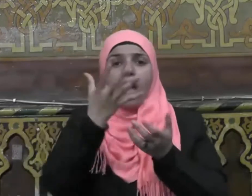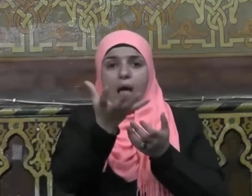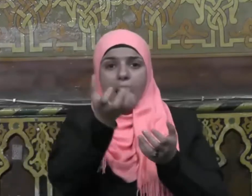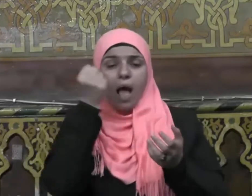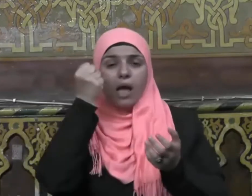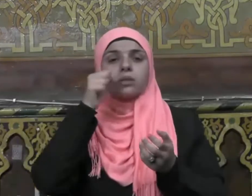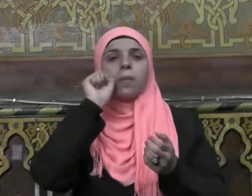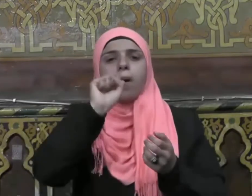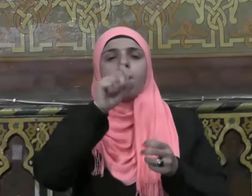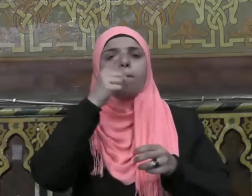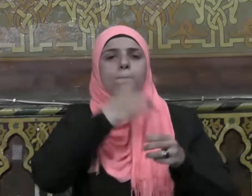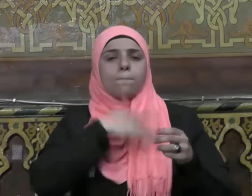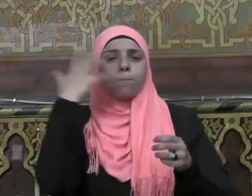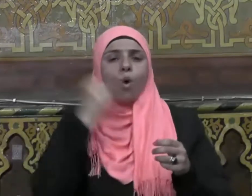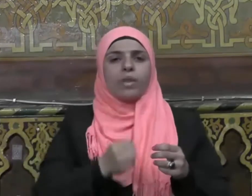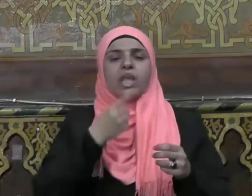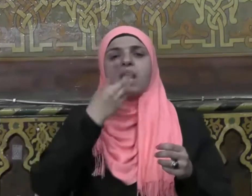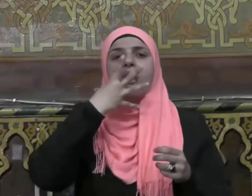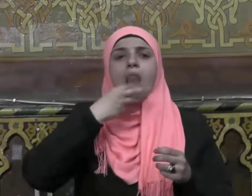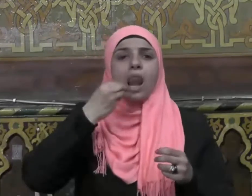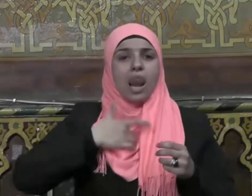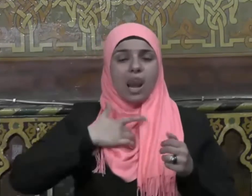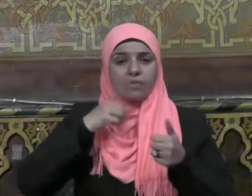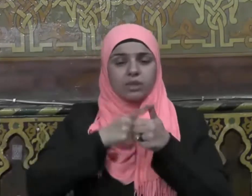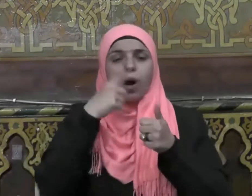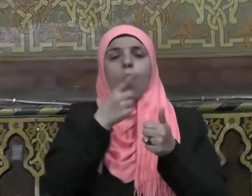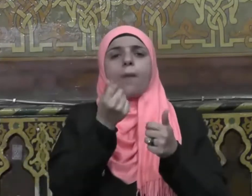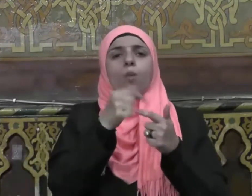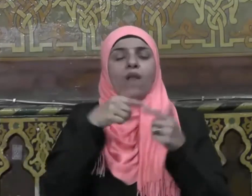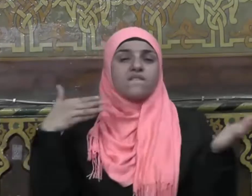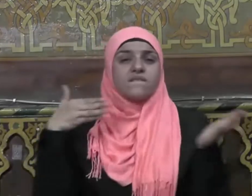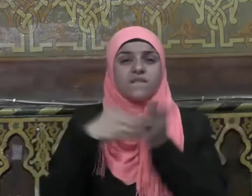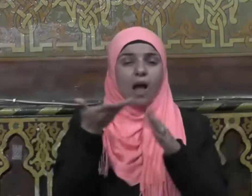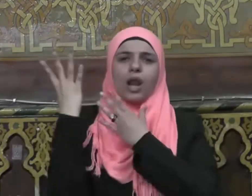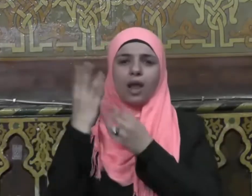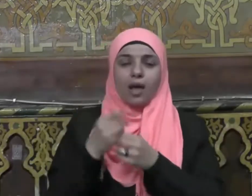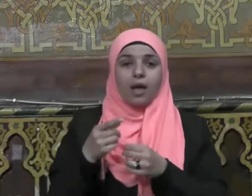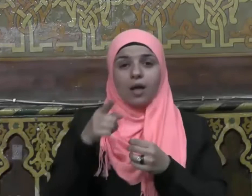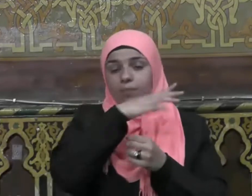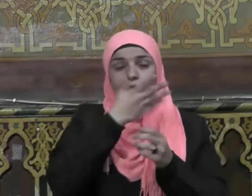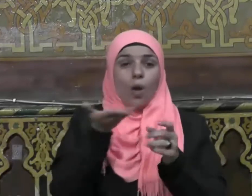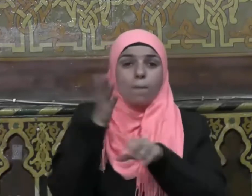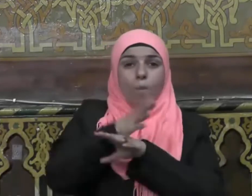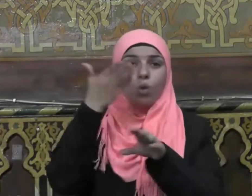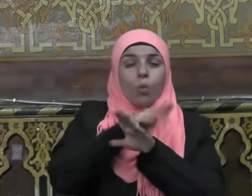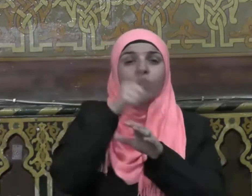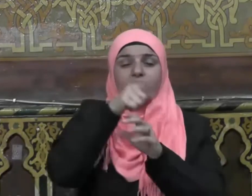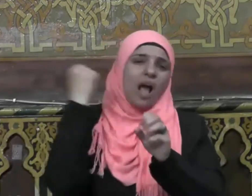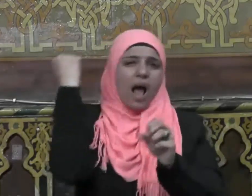أنفسهم وأموالهم بأن لهم الجنة. يقاتلون في سبيل